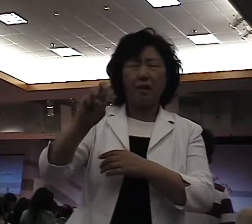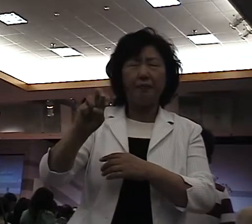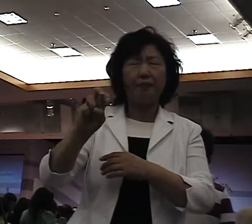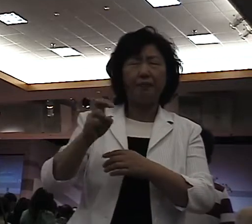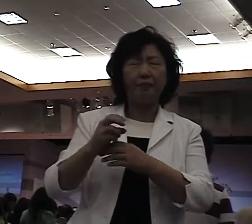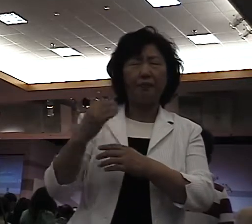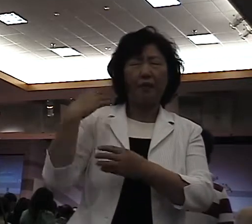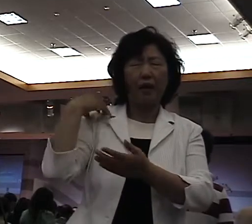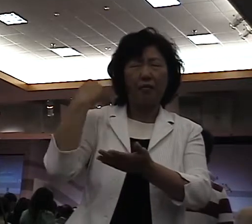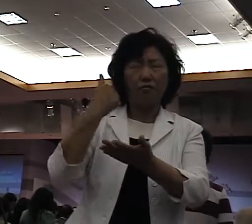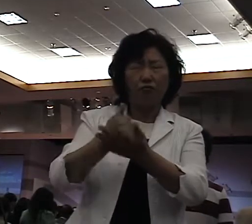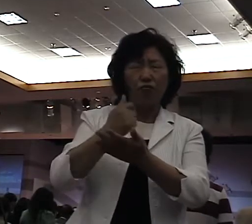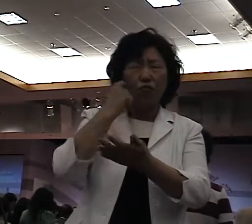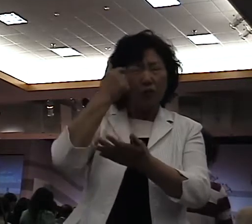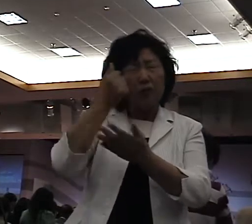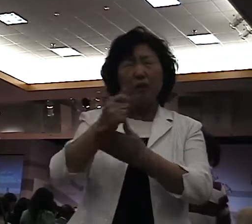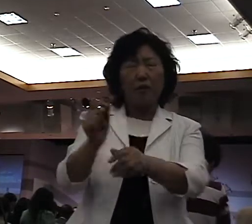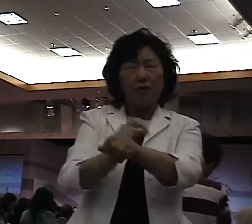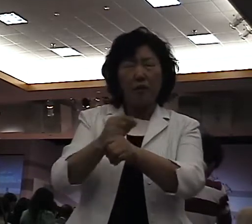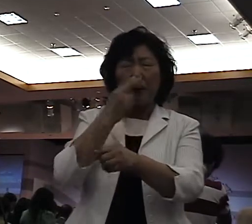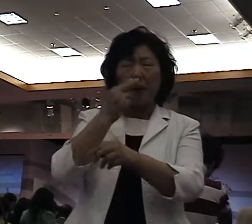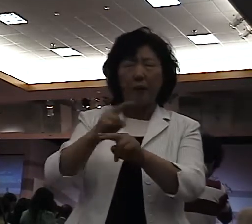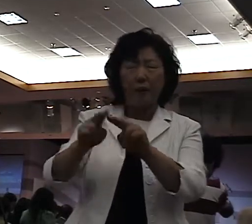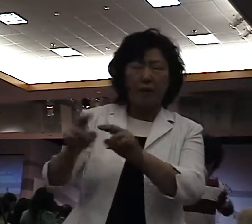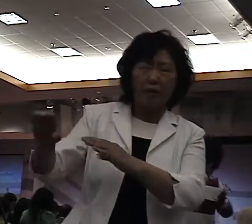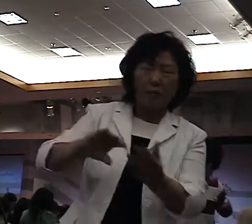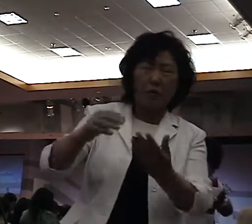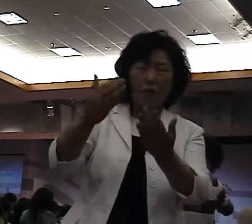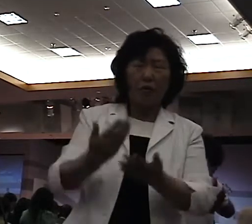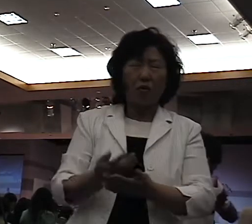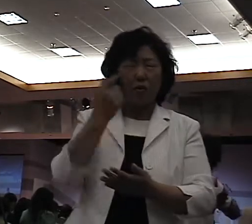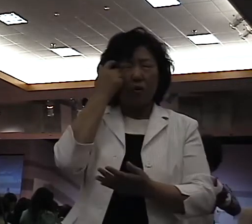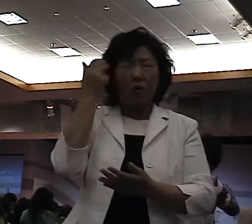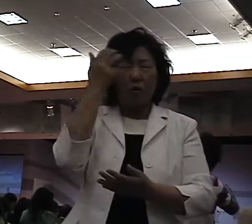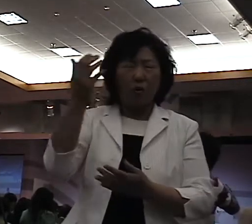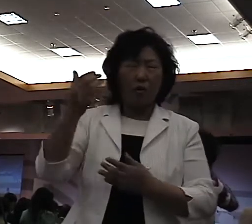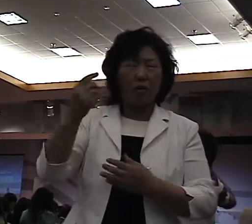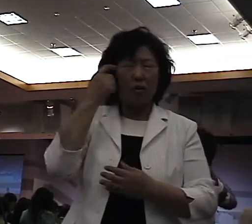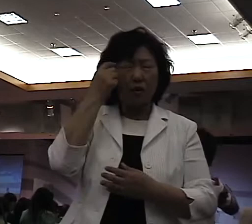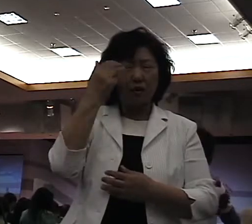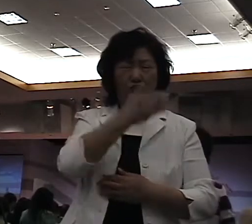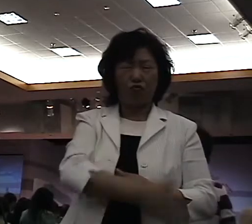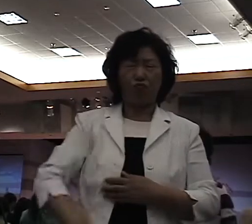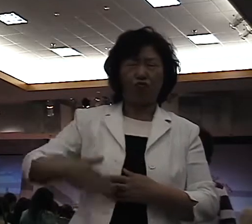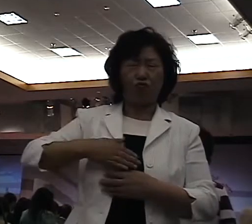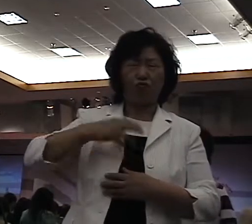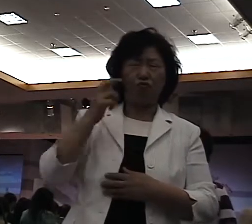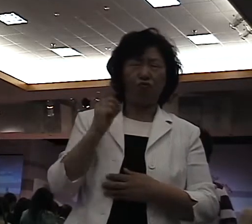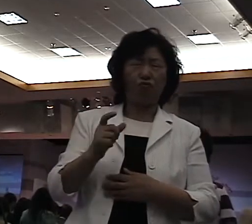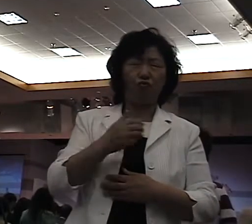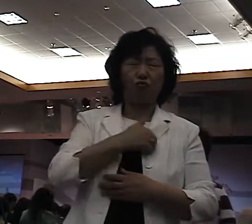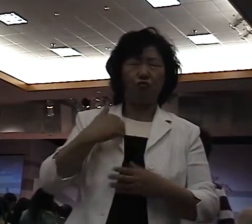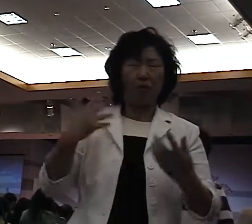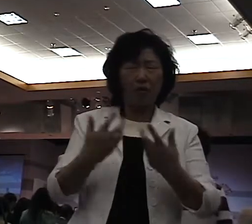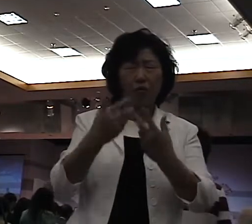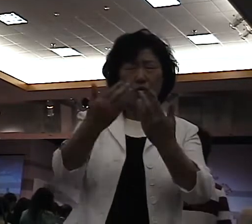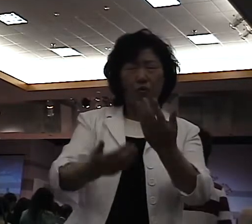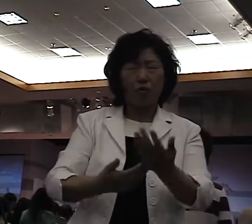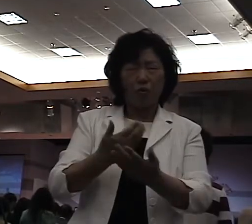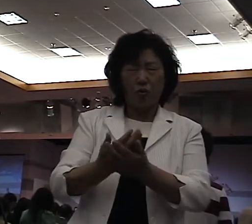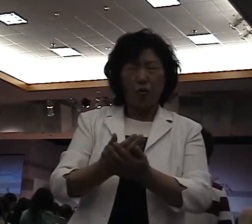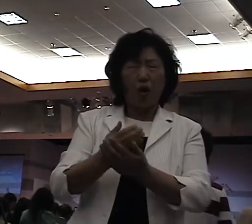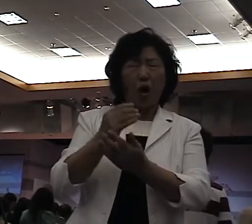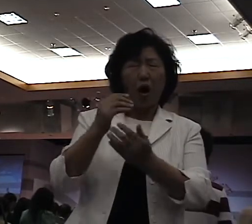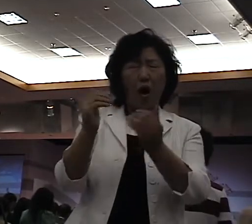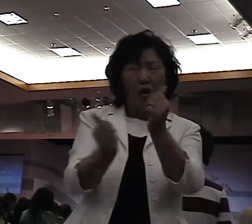은총으로 기름 부어주시고 무교육자들에게도 영육간의 성령 충만케 하시옵소서. 앞장서서 섬기시는 장로님들과